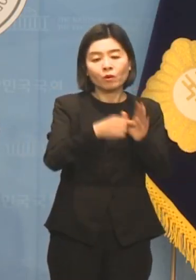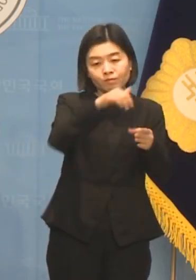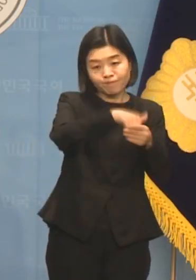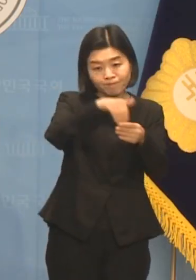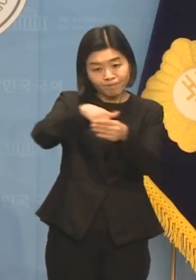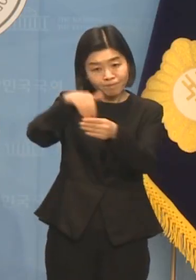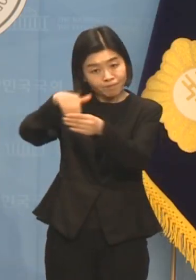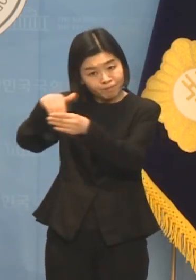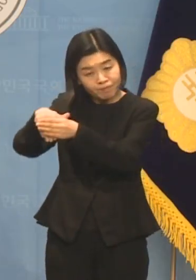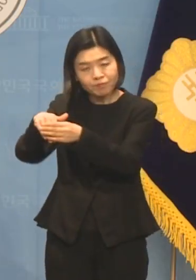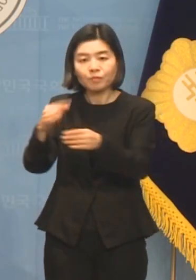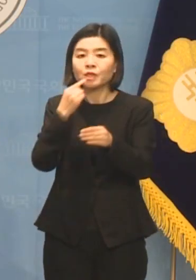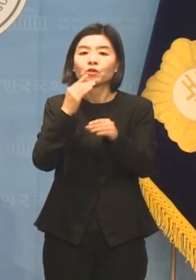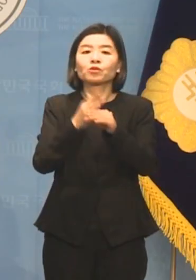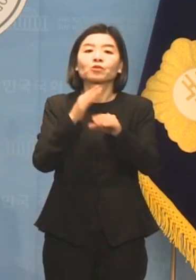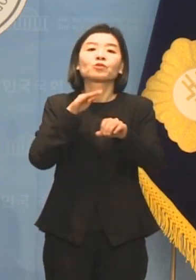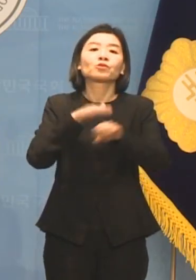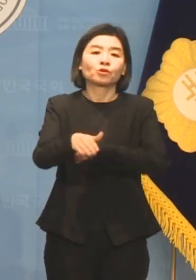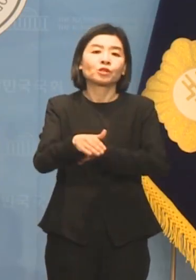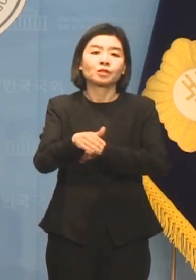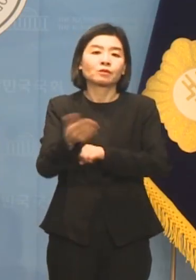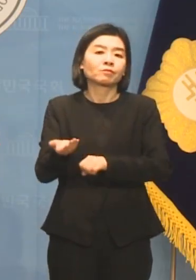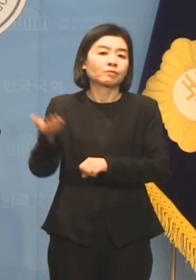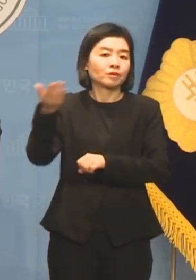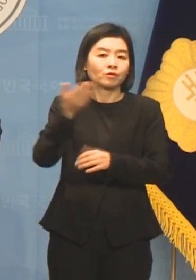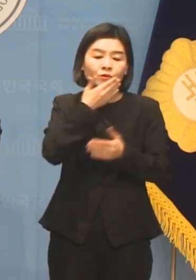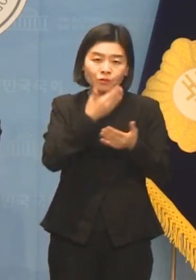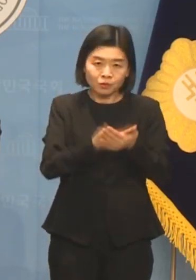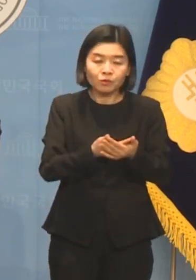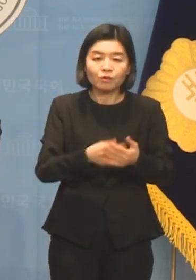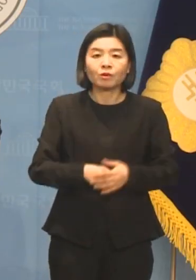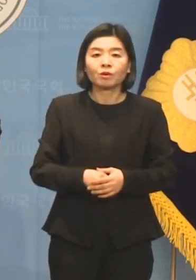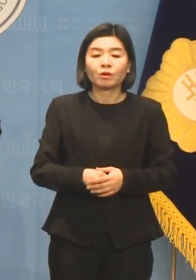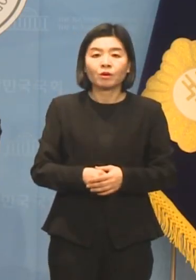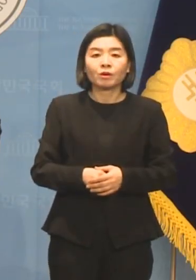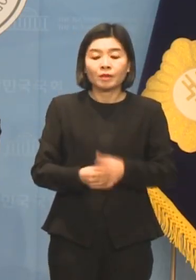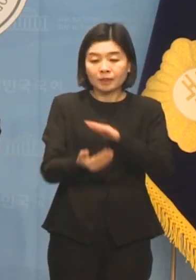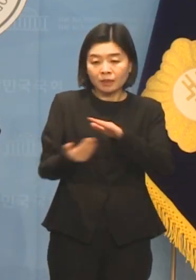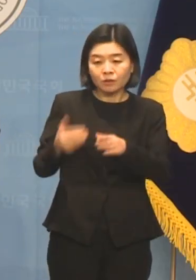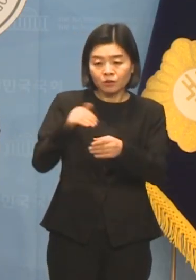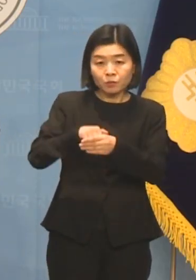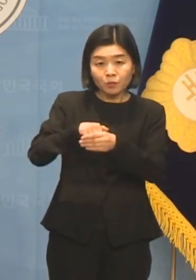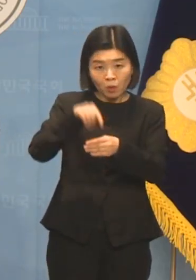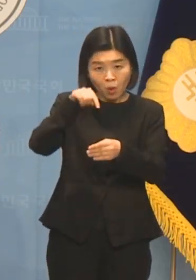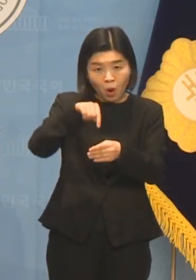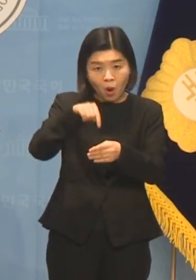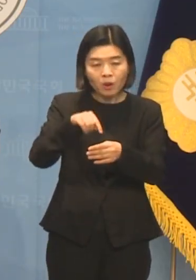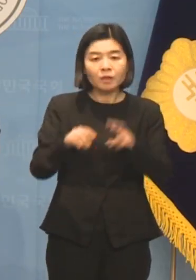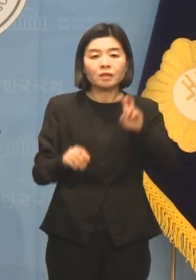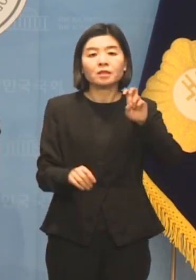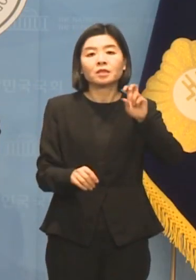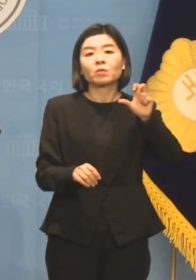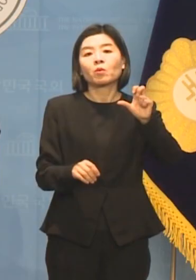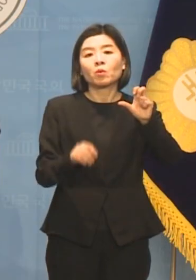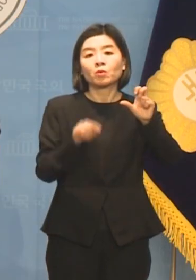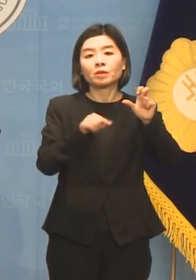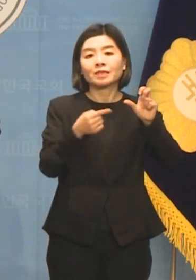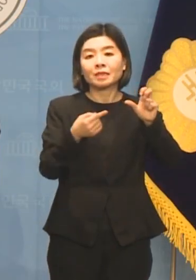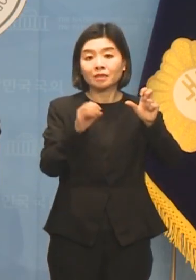당연히 민주주의의 질을 높이는 데 매우 중요합니다. 특히 사전투표자의